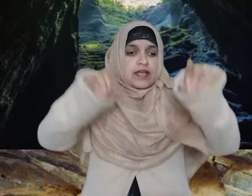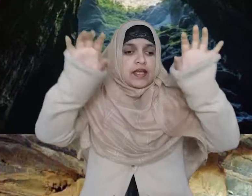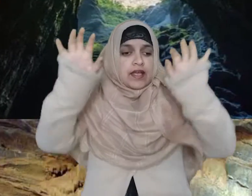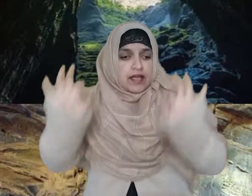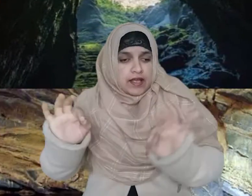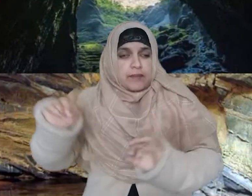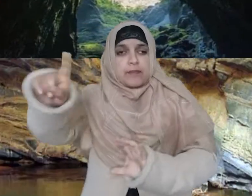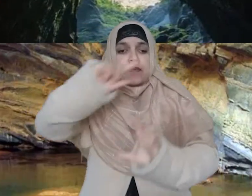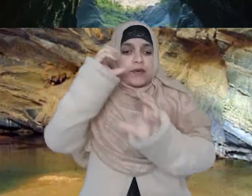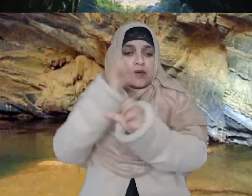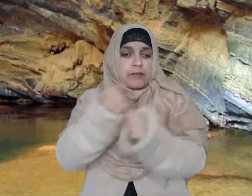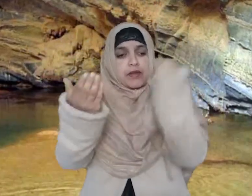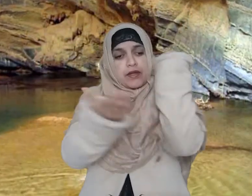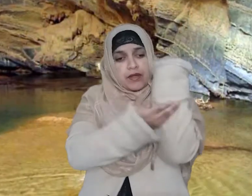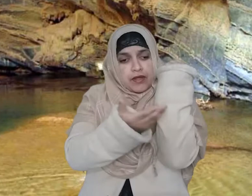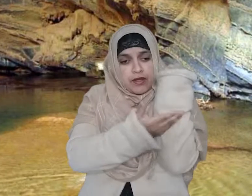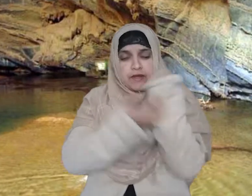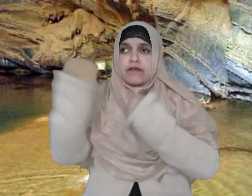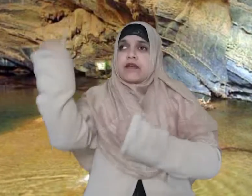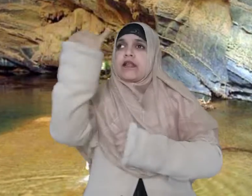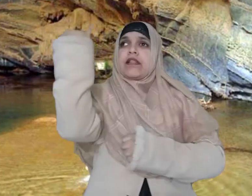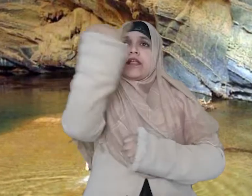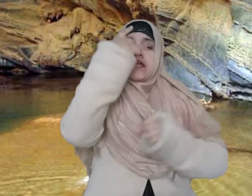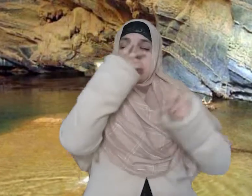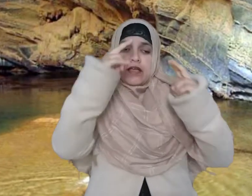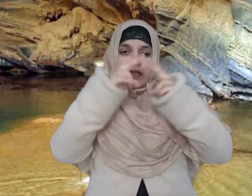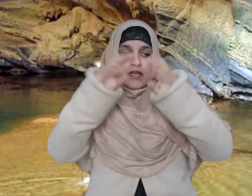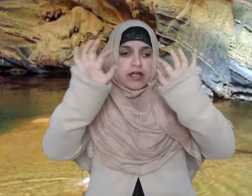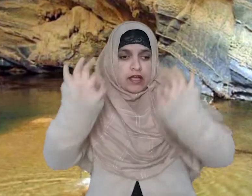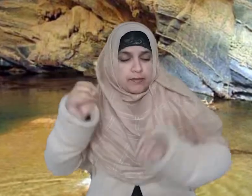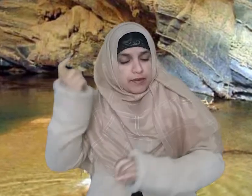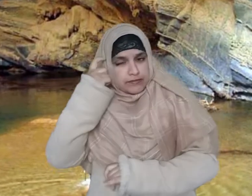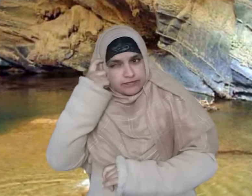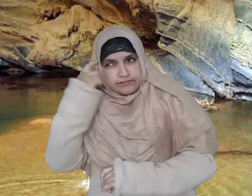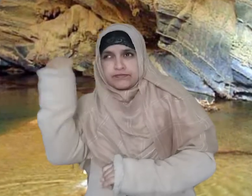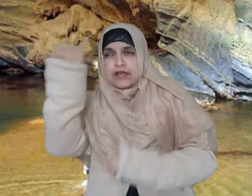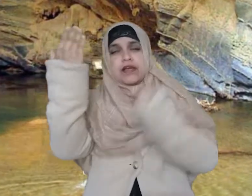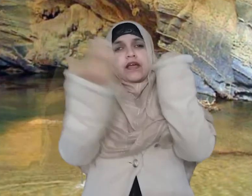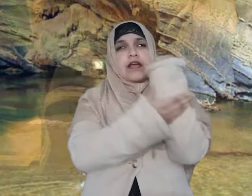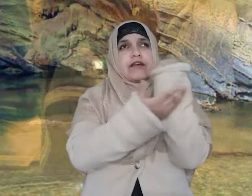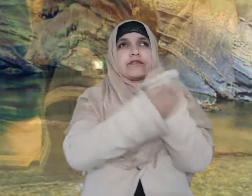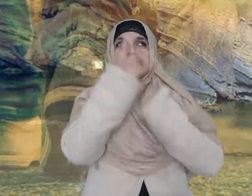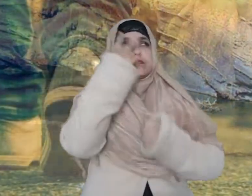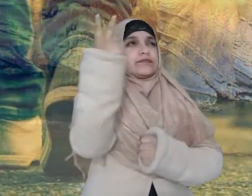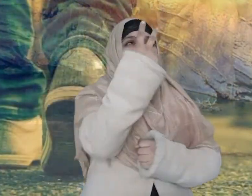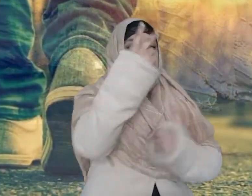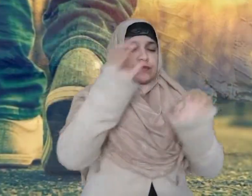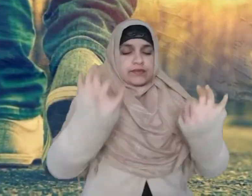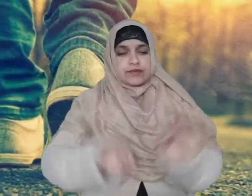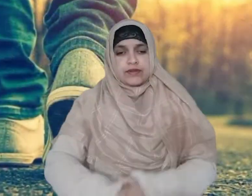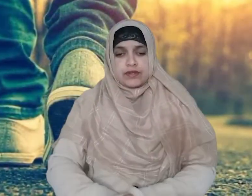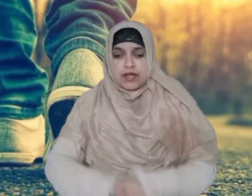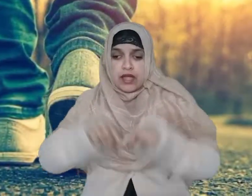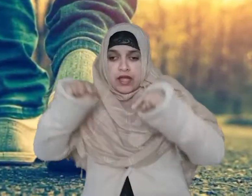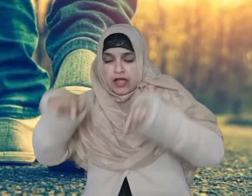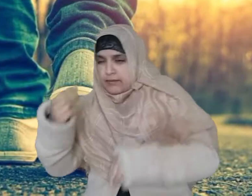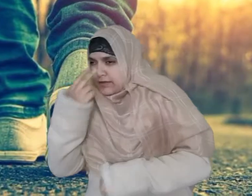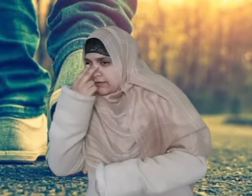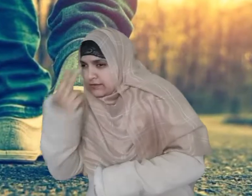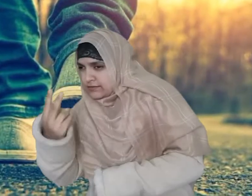نے غار کے اندر جانا چاہا، لیکن غار کا منہ 200 فٹ تک کھلا ہونے کی وجہ سے یہ غار کے اندر نہ جا سکا اور واپس آ گیا۔ غار